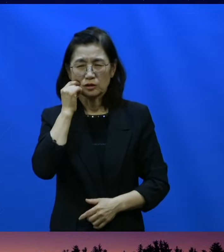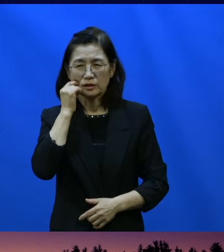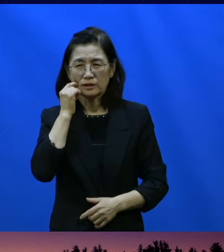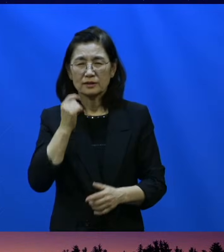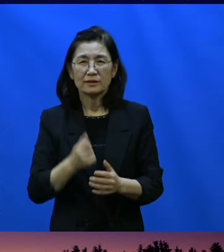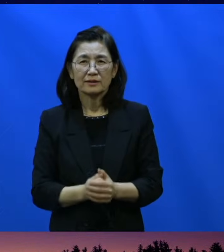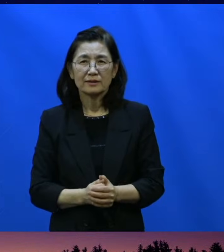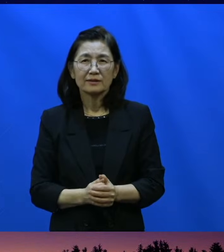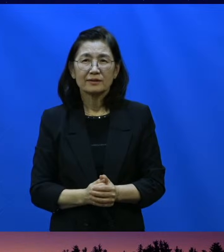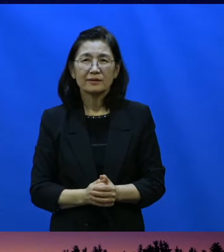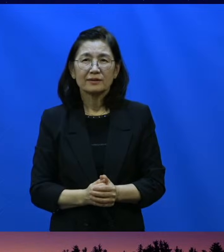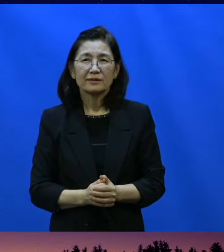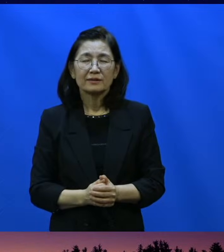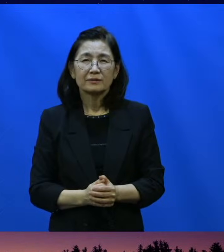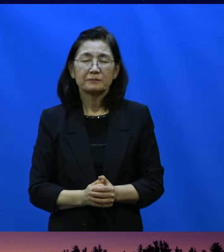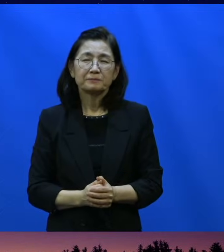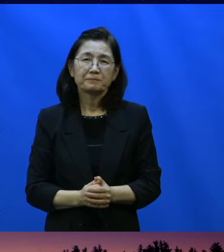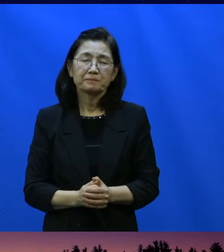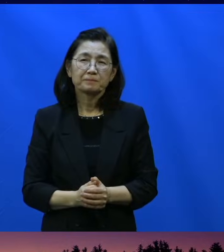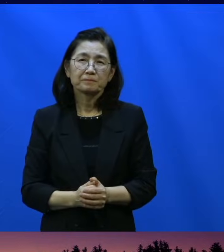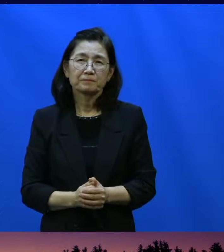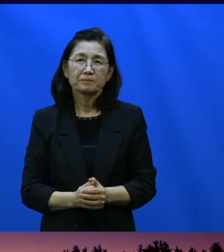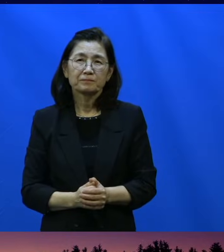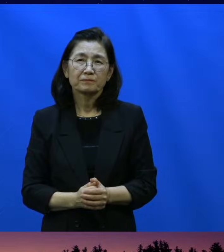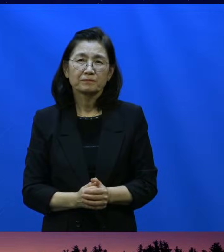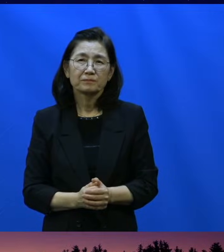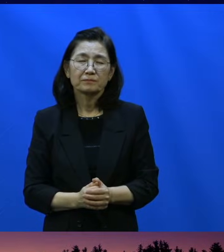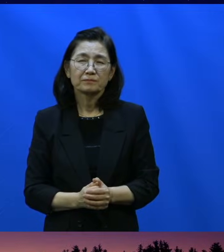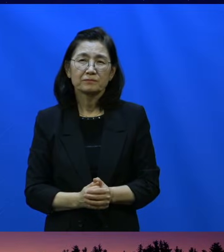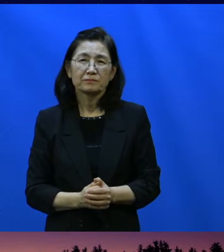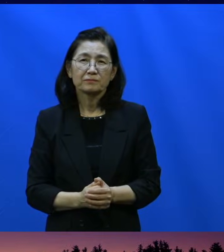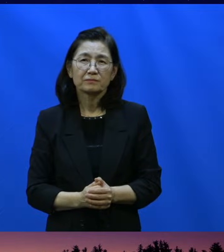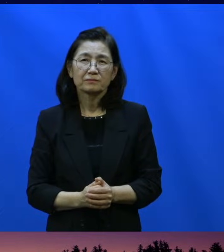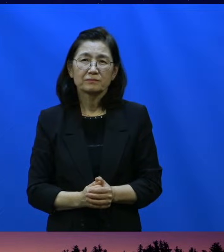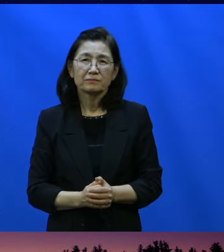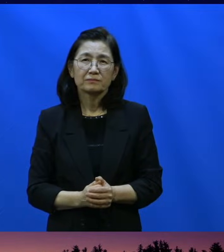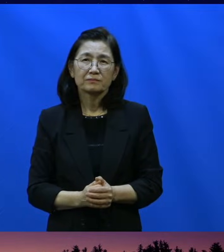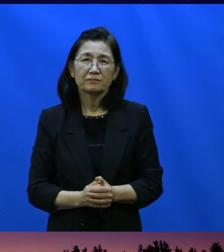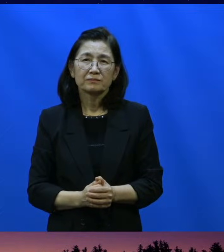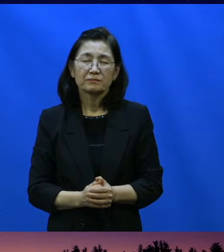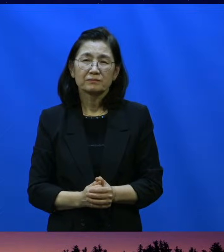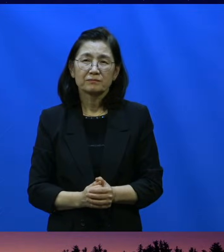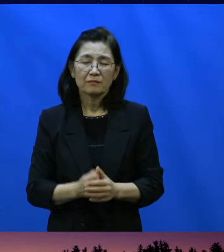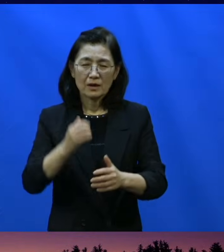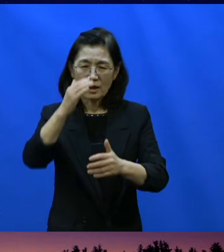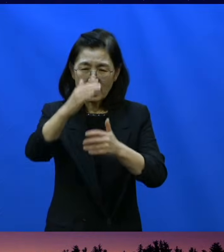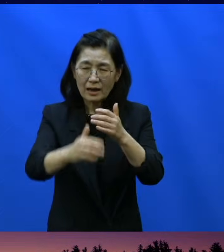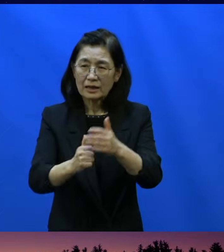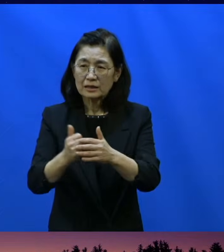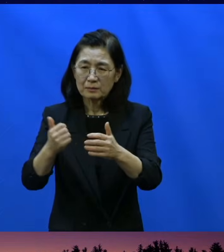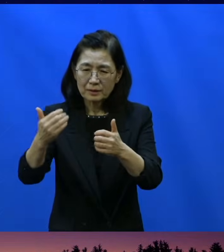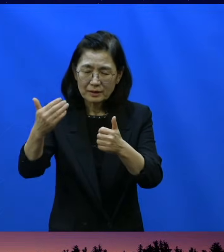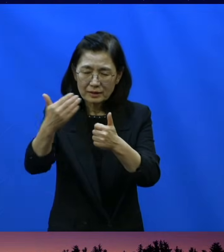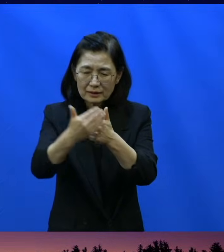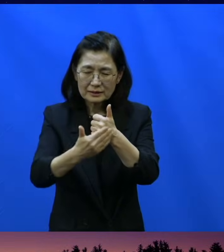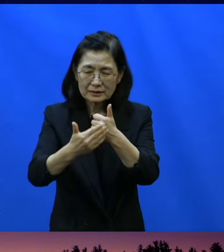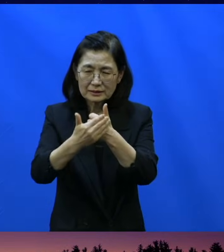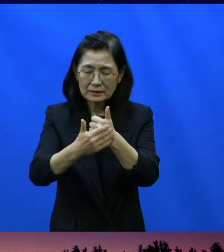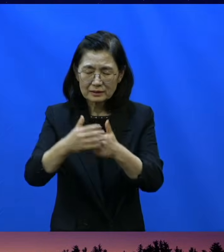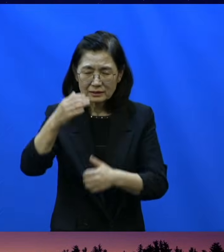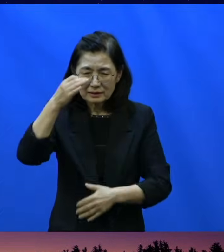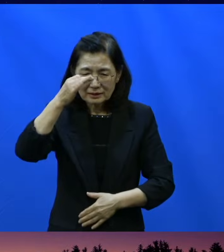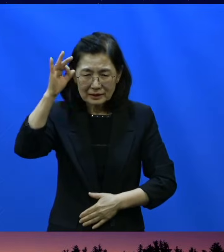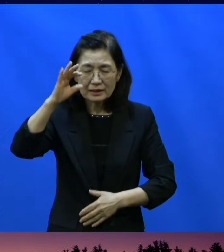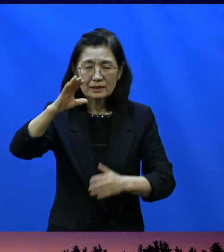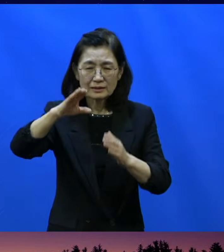내가 어떻게 살든 하나님의 은혜가 우리를 이까지 데리고 왔다는 사실을 알 때 이 은혜는 더 이상 우리의 삶을 수동적으로